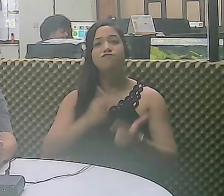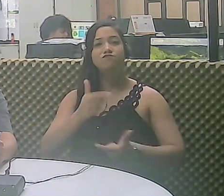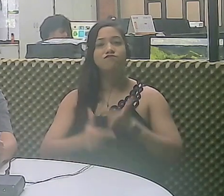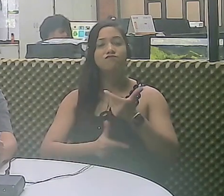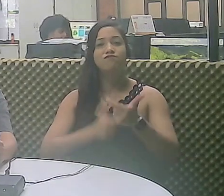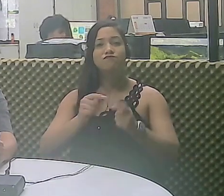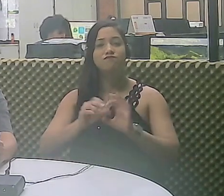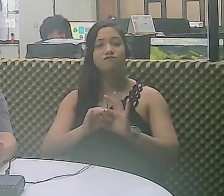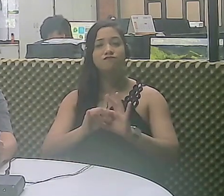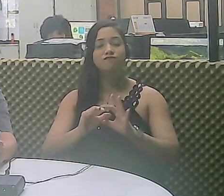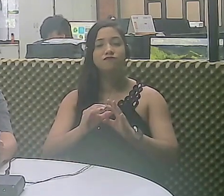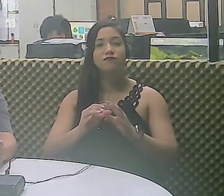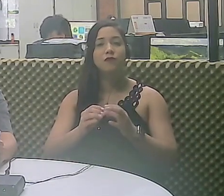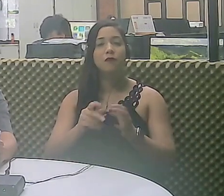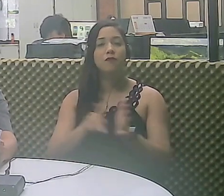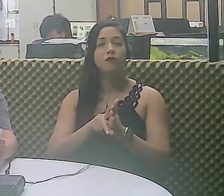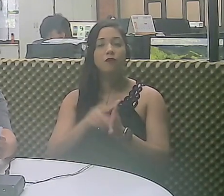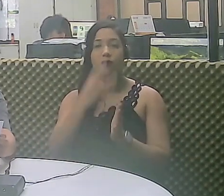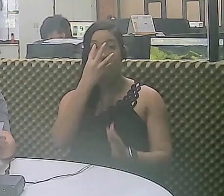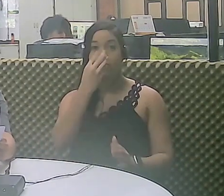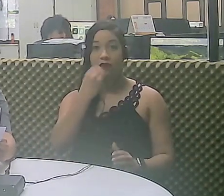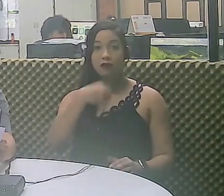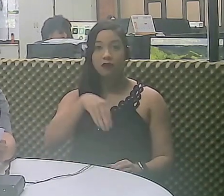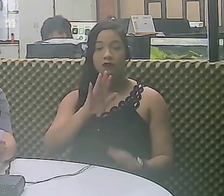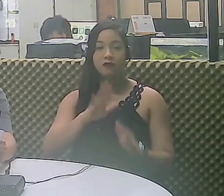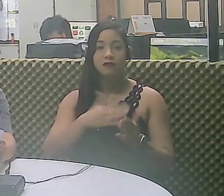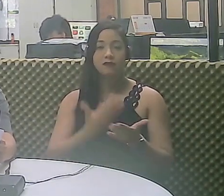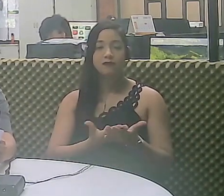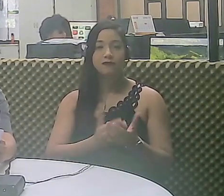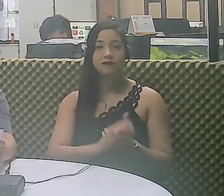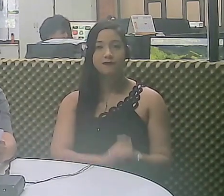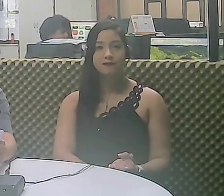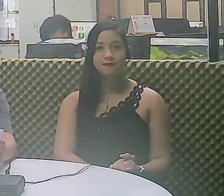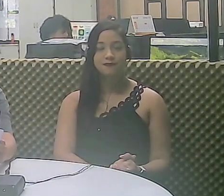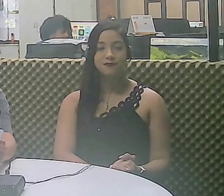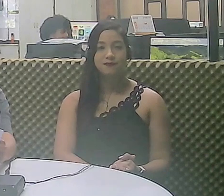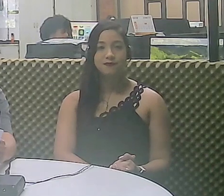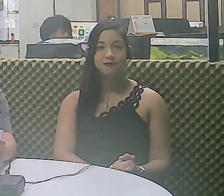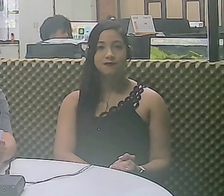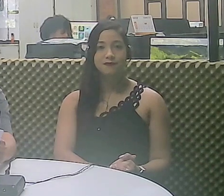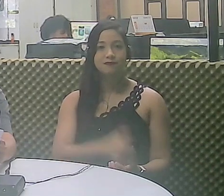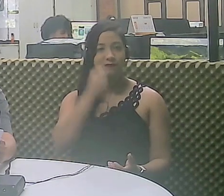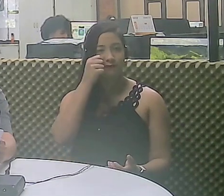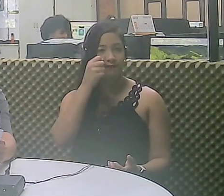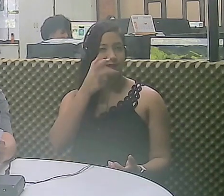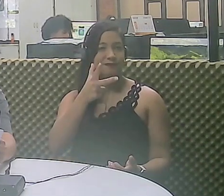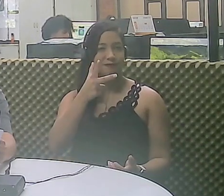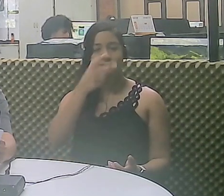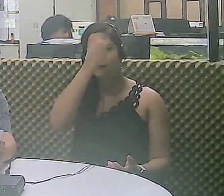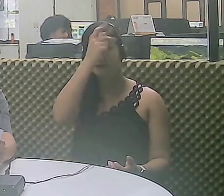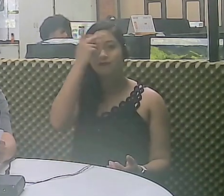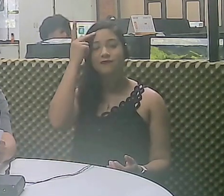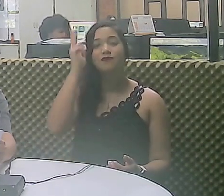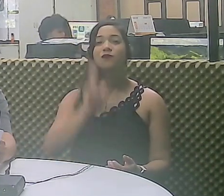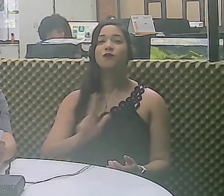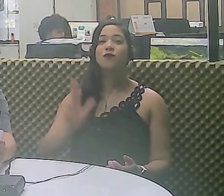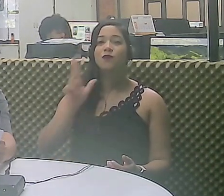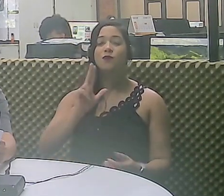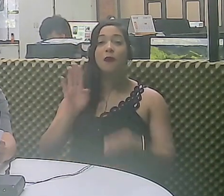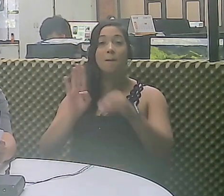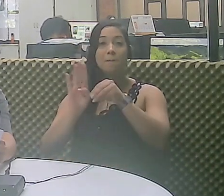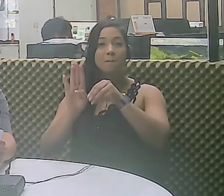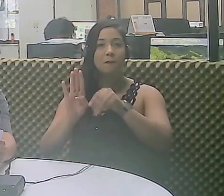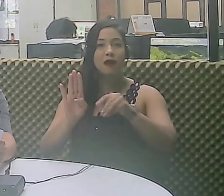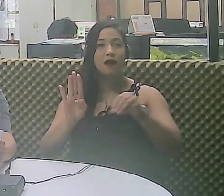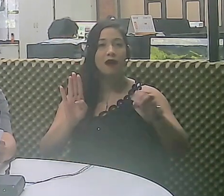prestadores de serviço no transporte escolar. E ainda, expertise da Prefeitura de Uberlândia com basalto